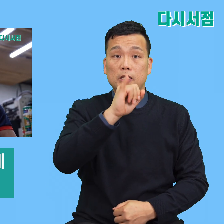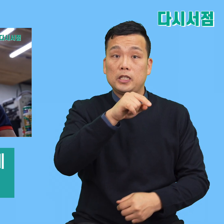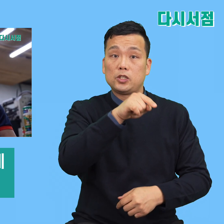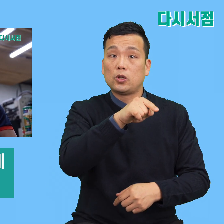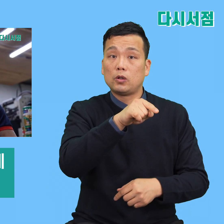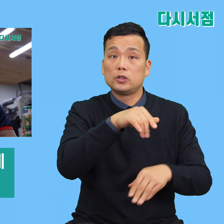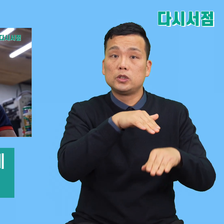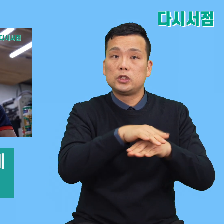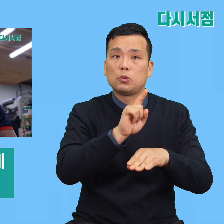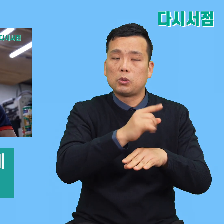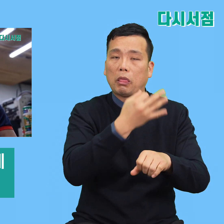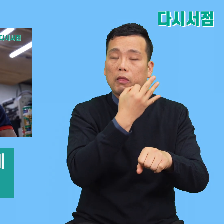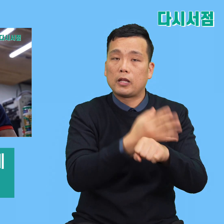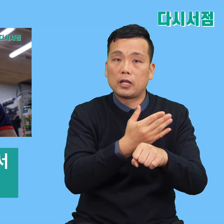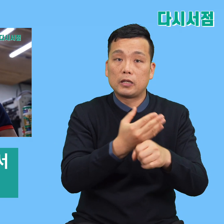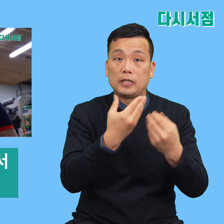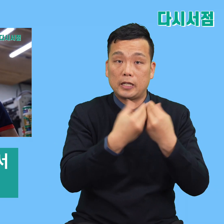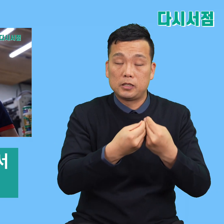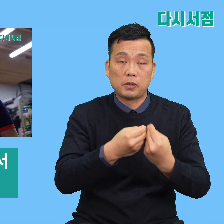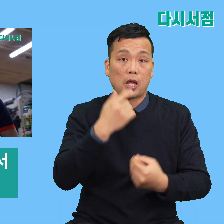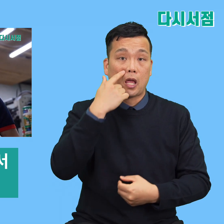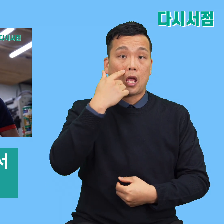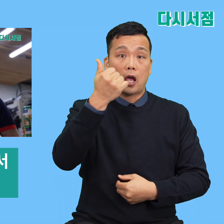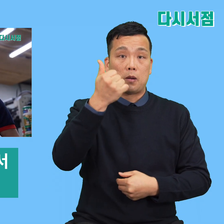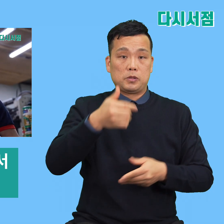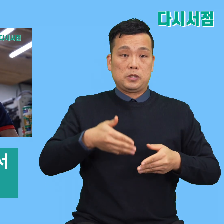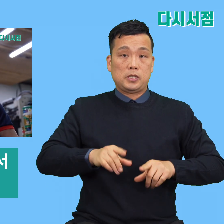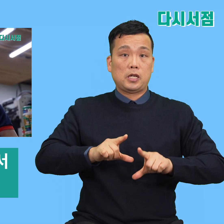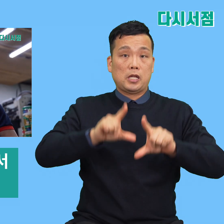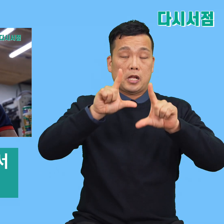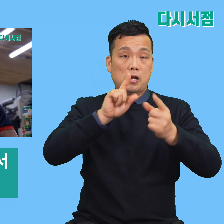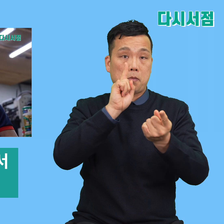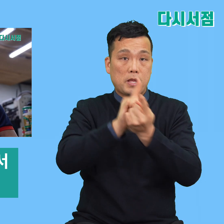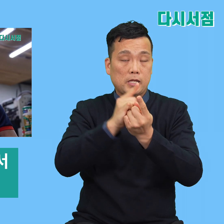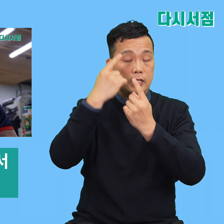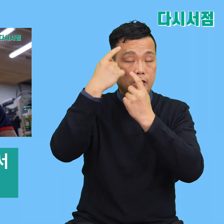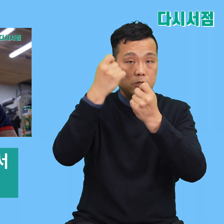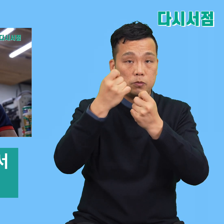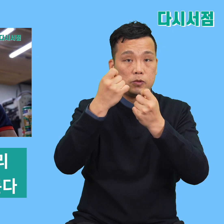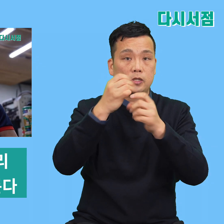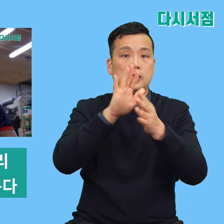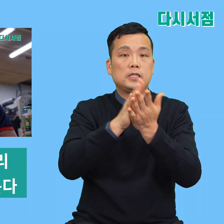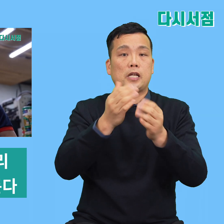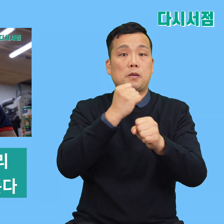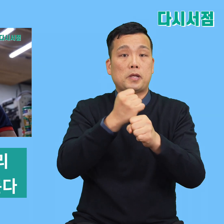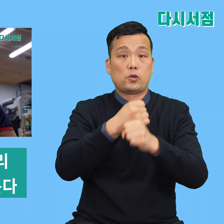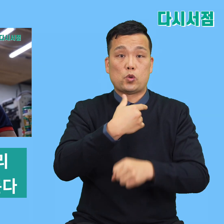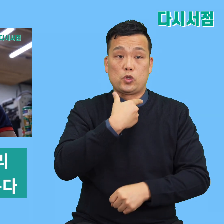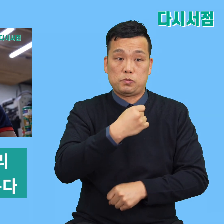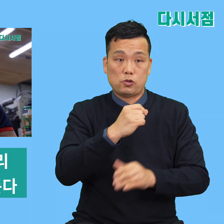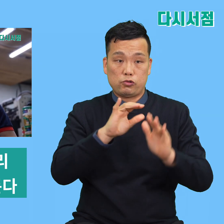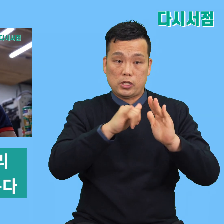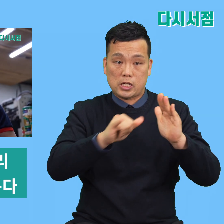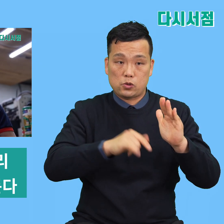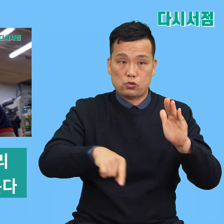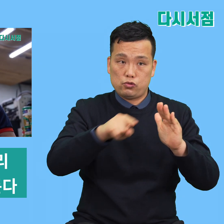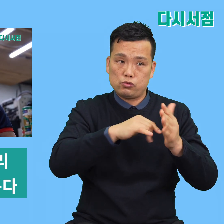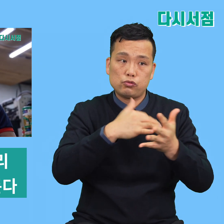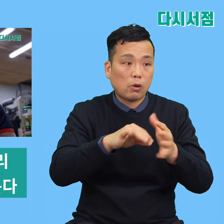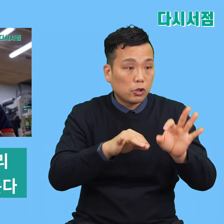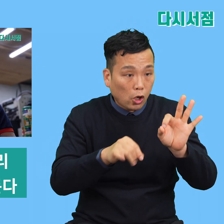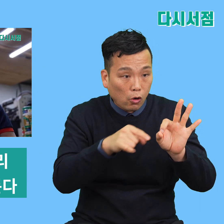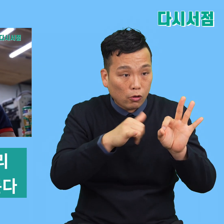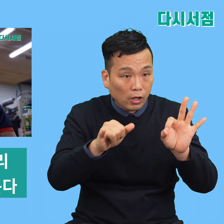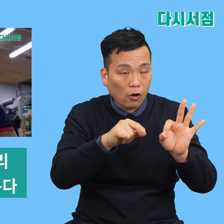디지털은 갖다 명료하게 내 아버지가 생신이라 해갖고 책을 하나 만들고 싶다. 그럼 우리 식구들끼리 뭐